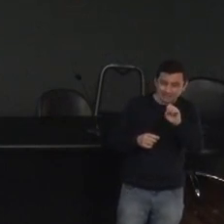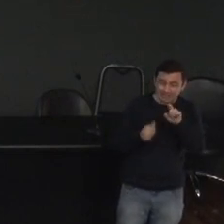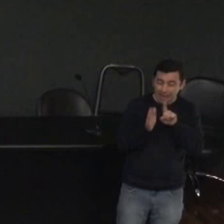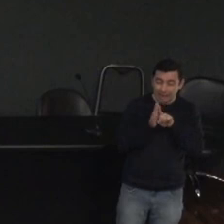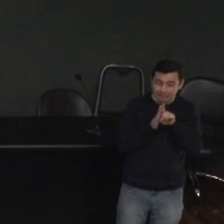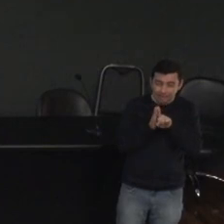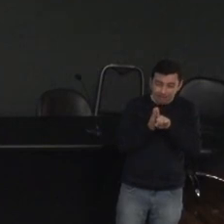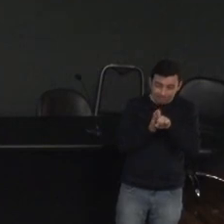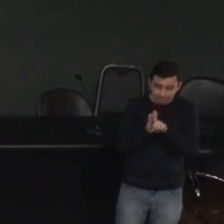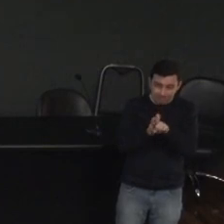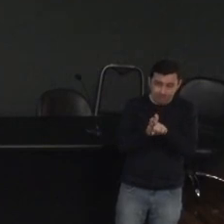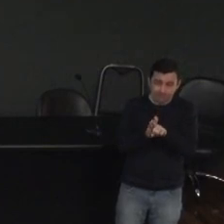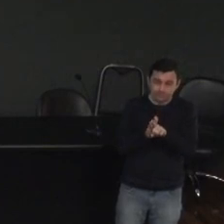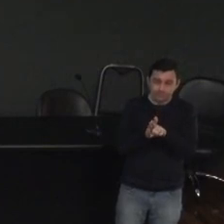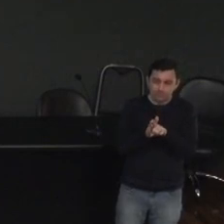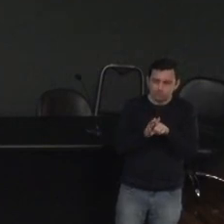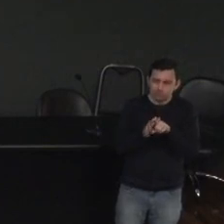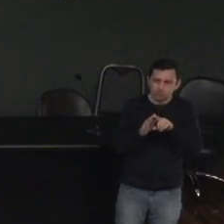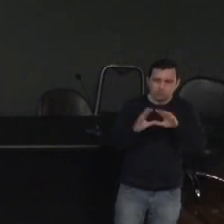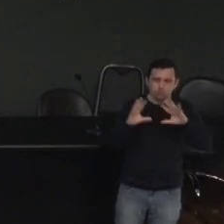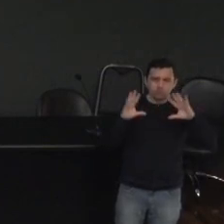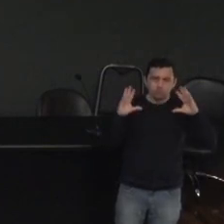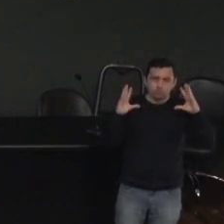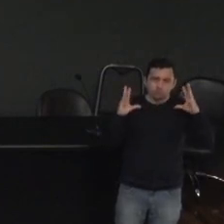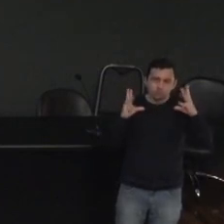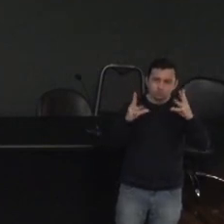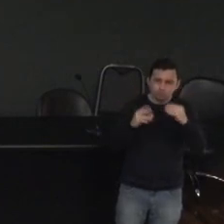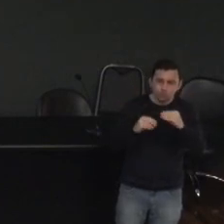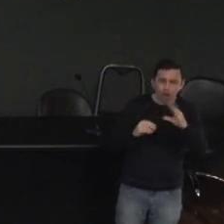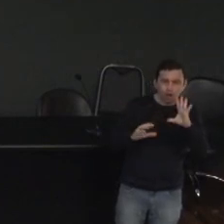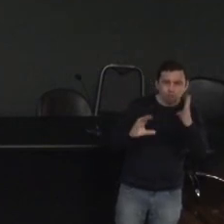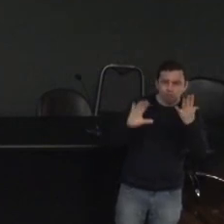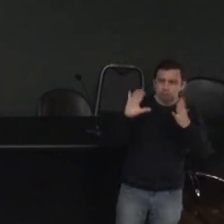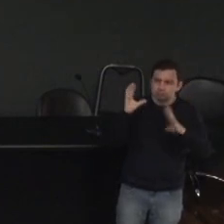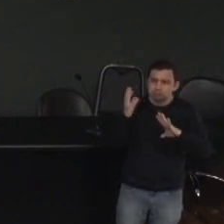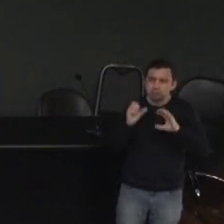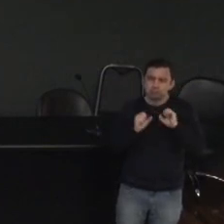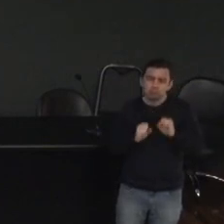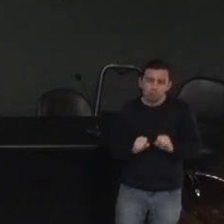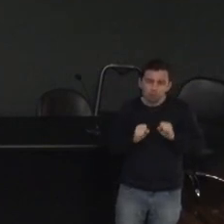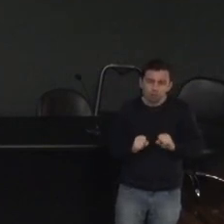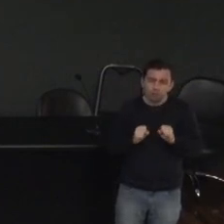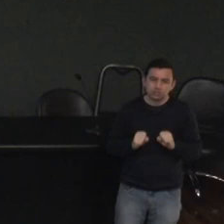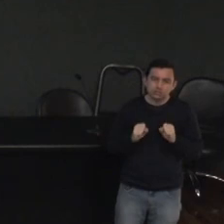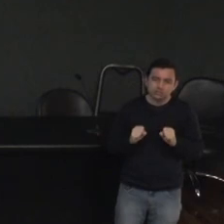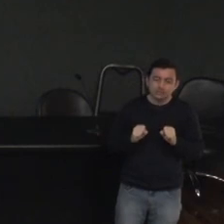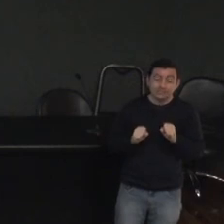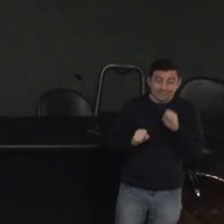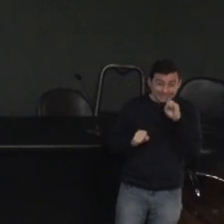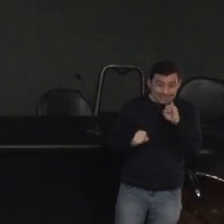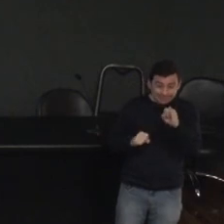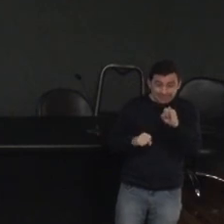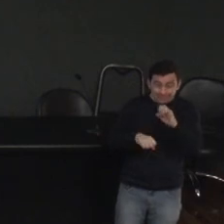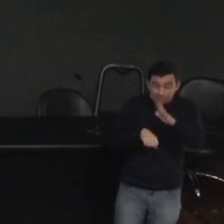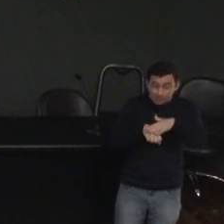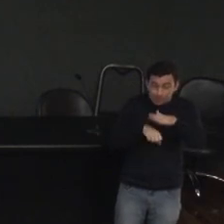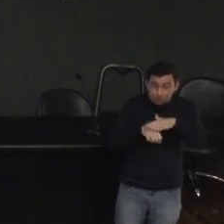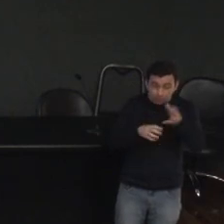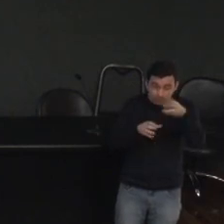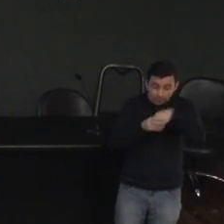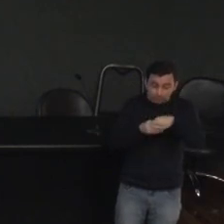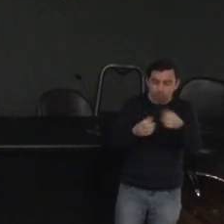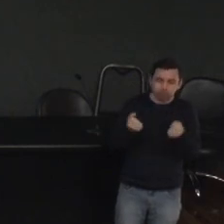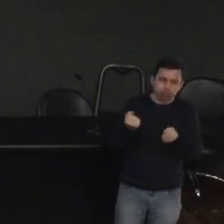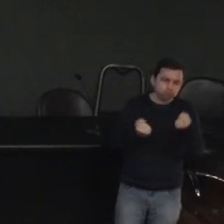análise né de todos os fatos que podem ocorrer quando você está dentro do teu veículo